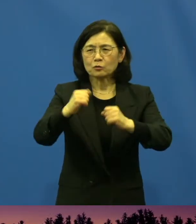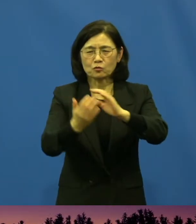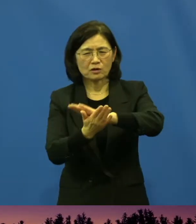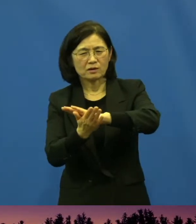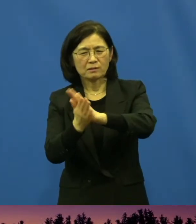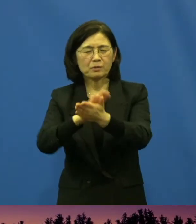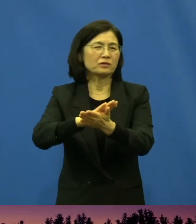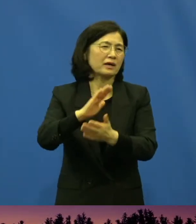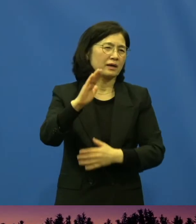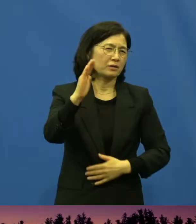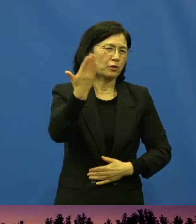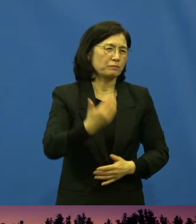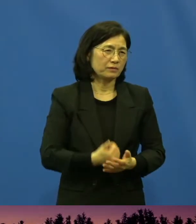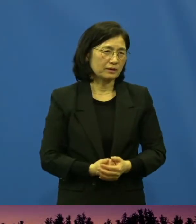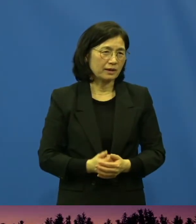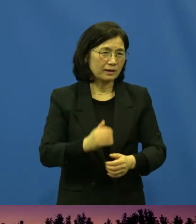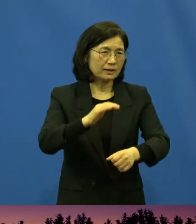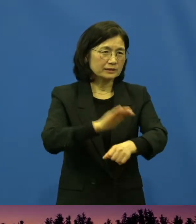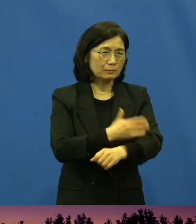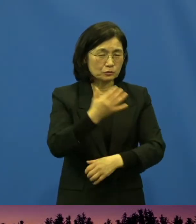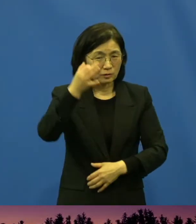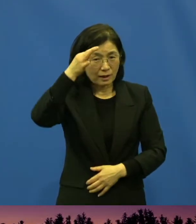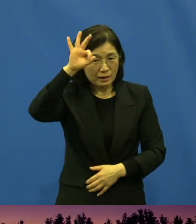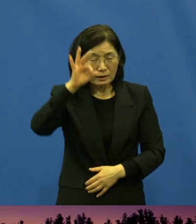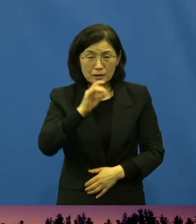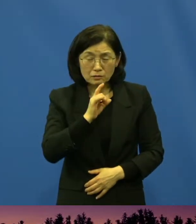잘못했다는 걸 깨닫는 것만으로 회개가 아니에요.